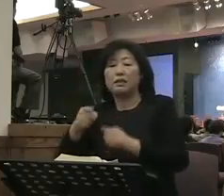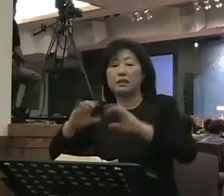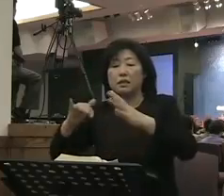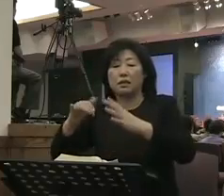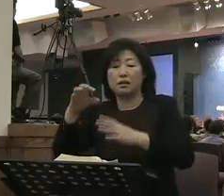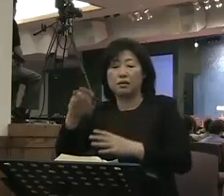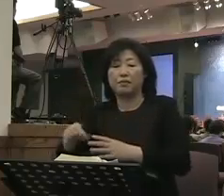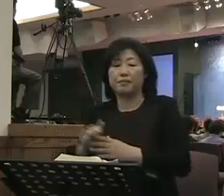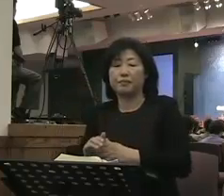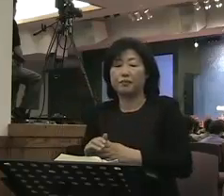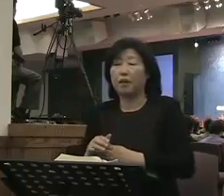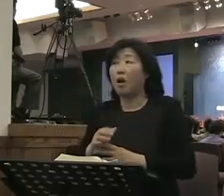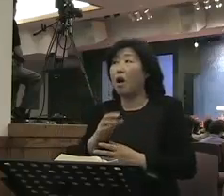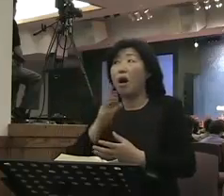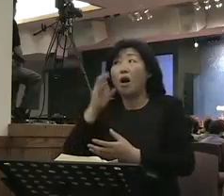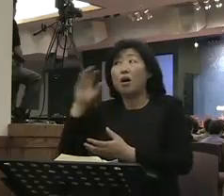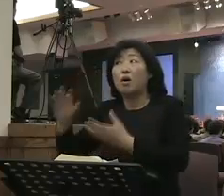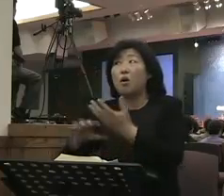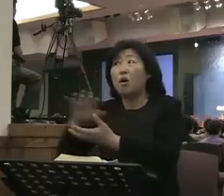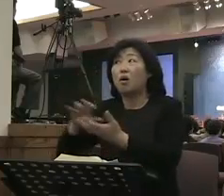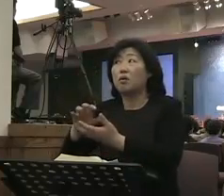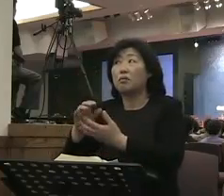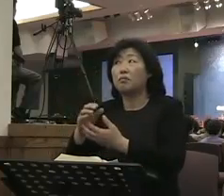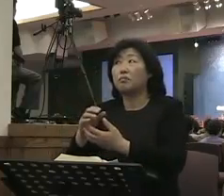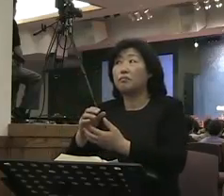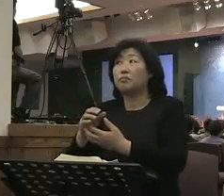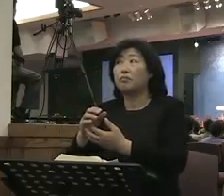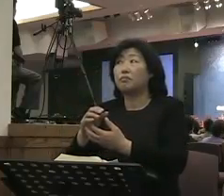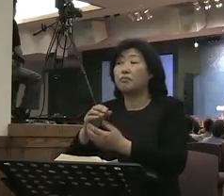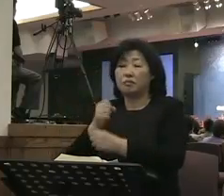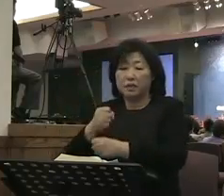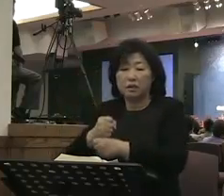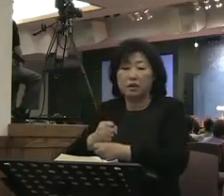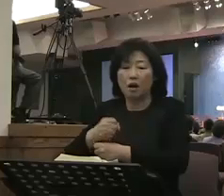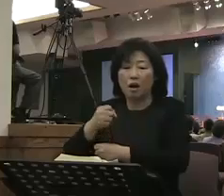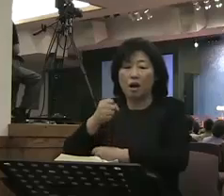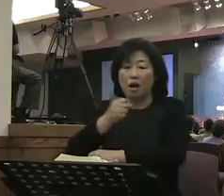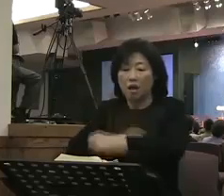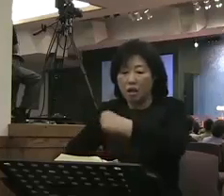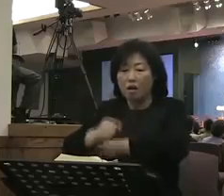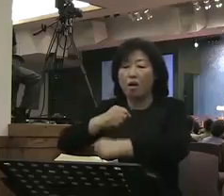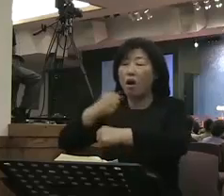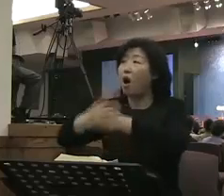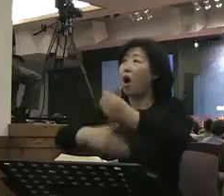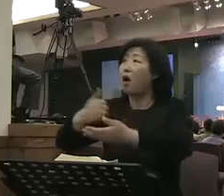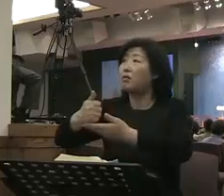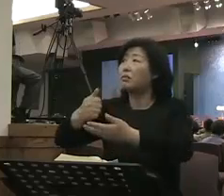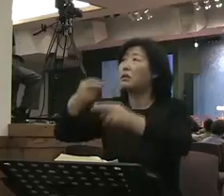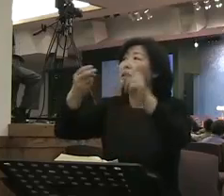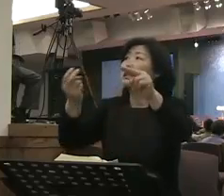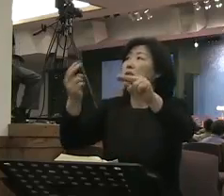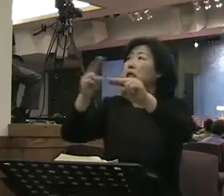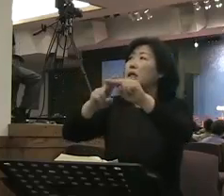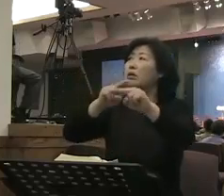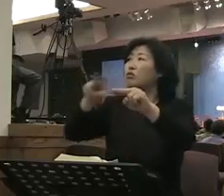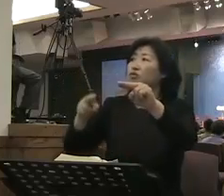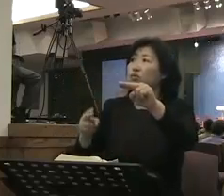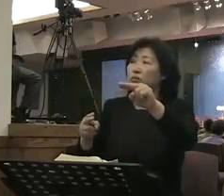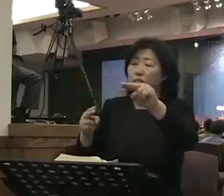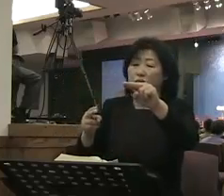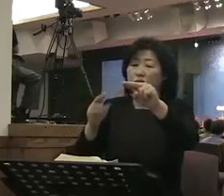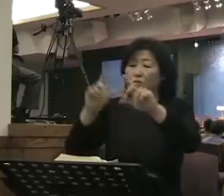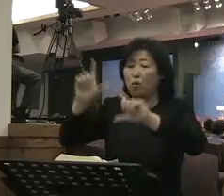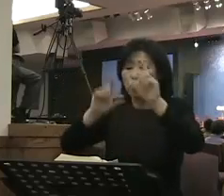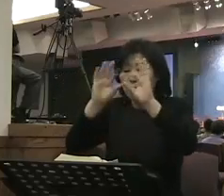세상에서 소란을 피우고 나름대로 하나님 자리에 우리가 침범하는 모습을 보이며